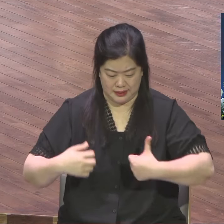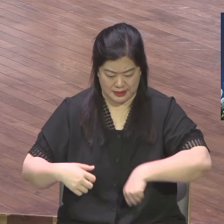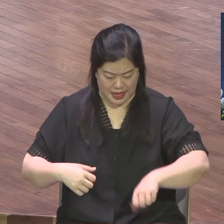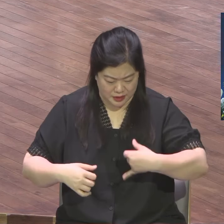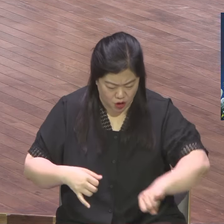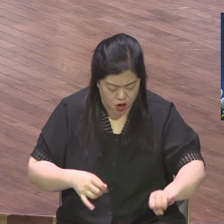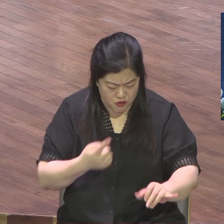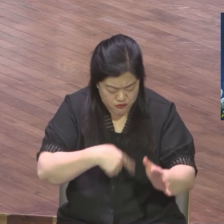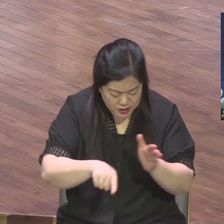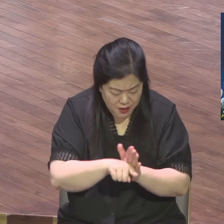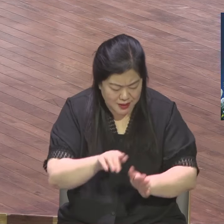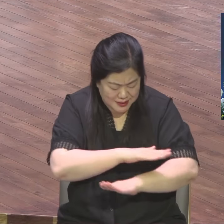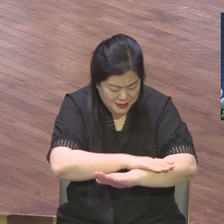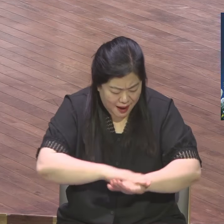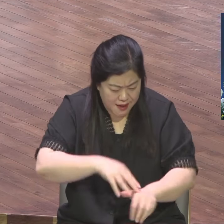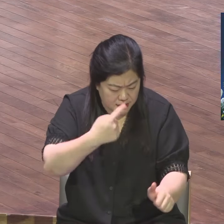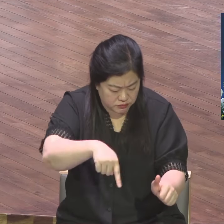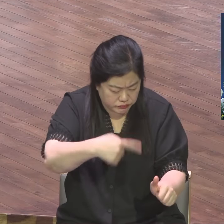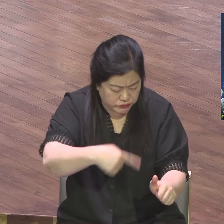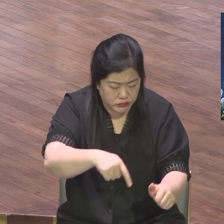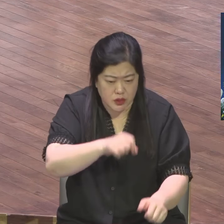그래서 내가 모르는데 투자 안 한다.